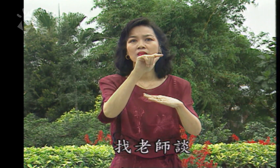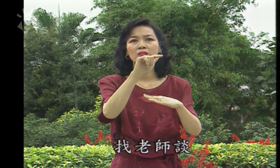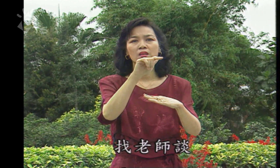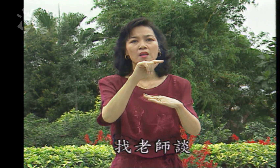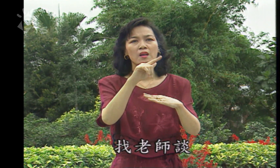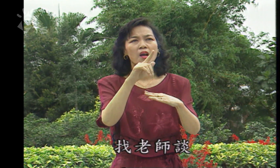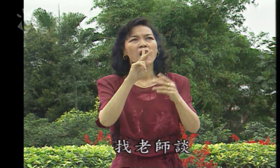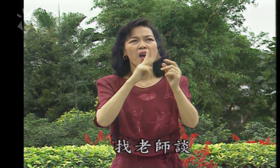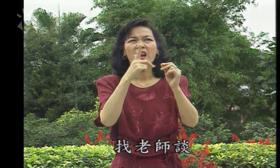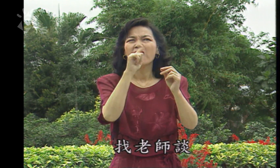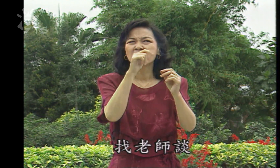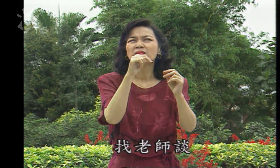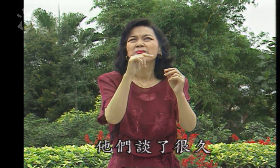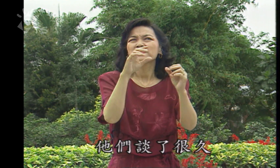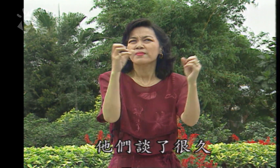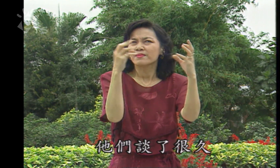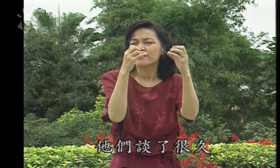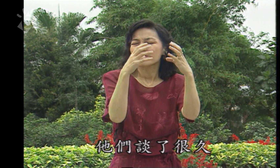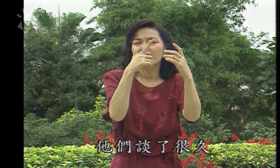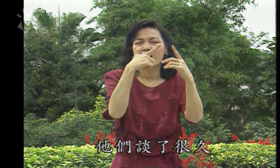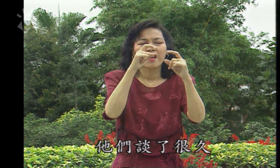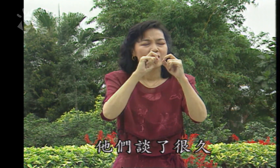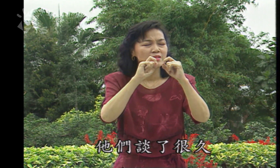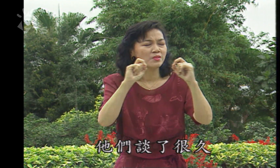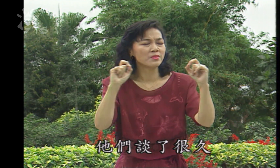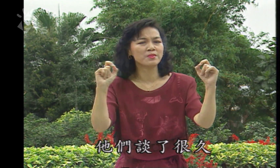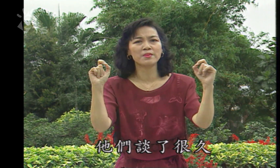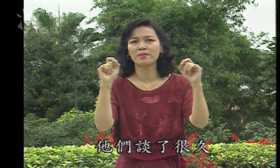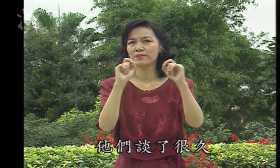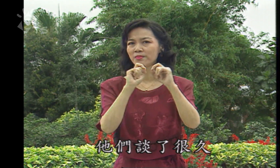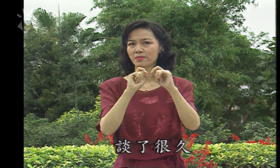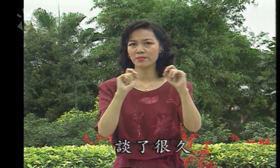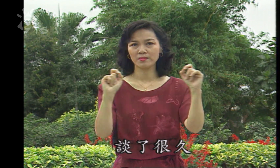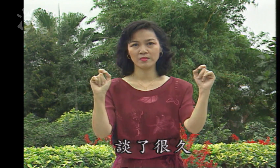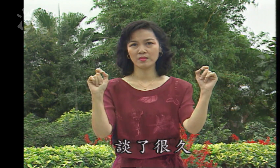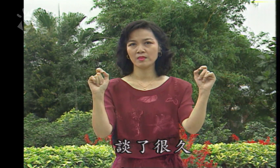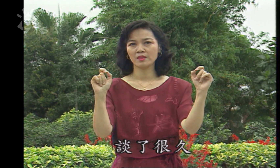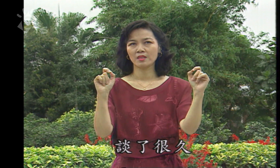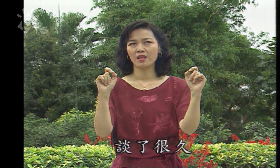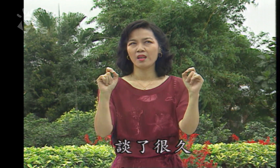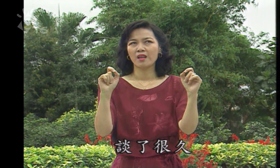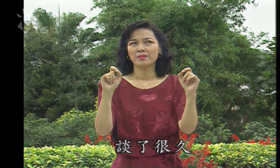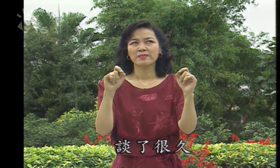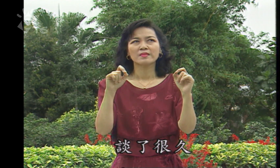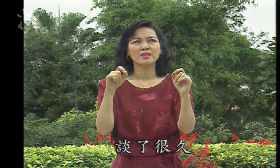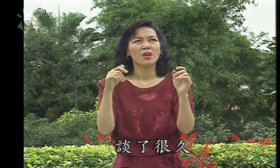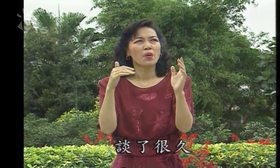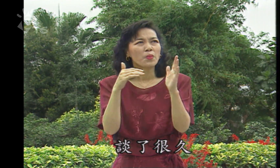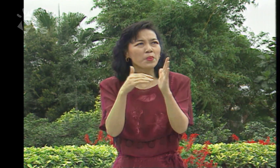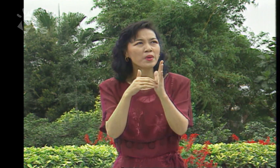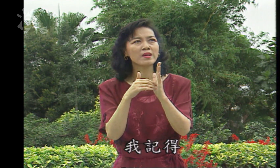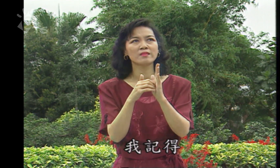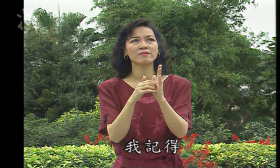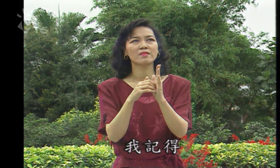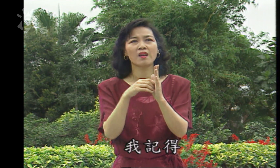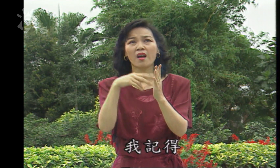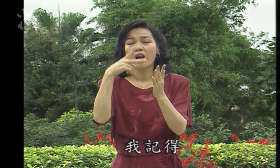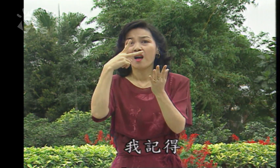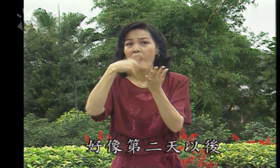谈，他们谈了很久，谈了很久。我记得好像第